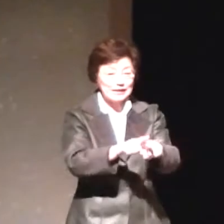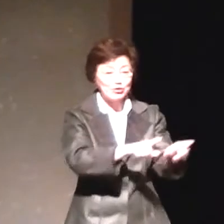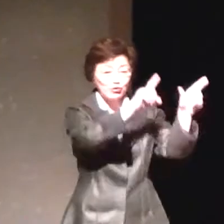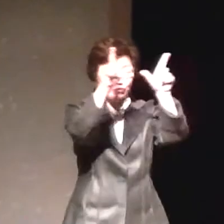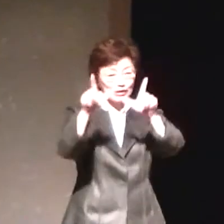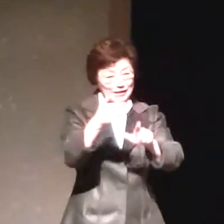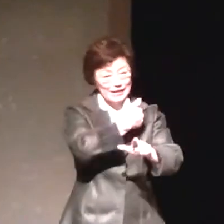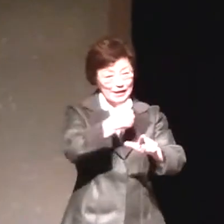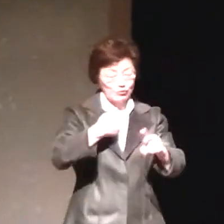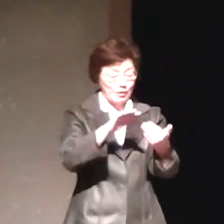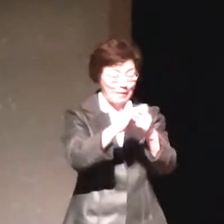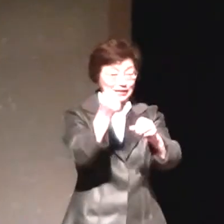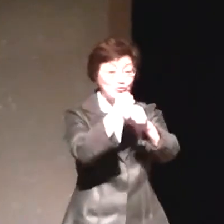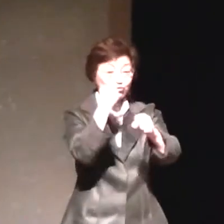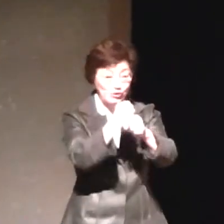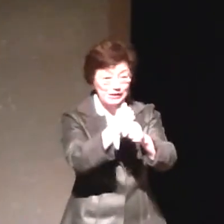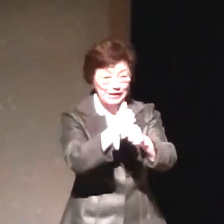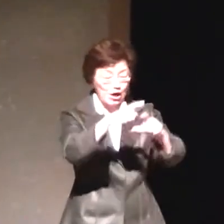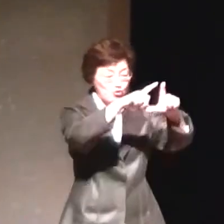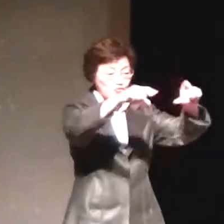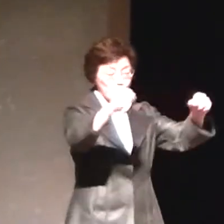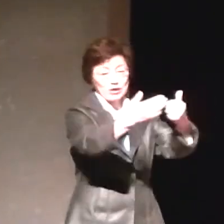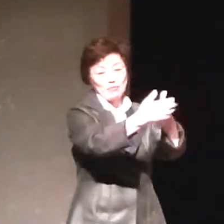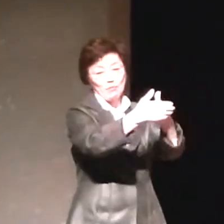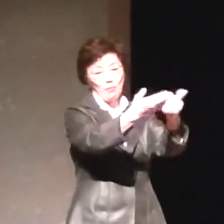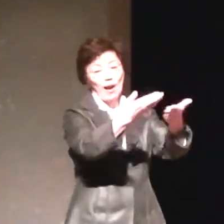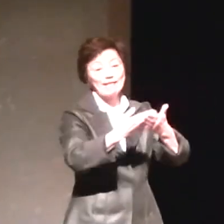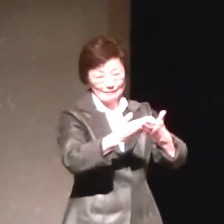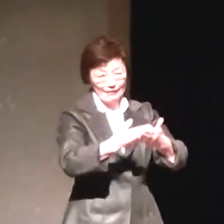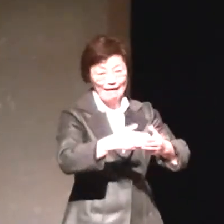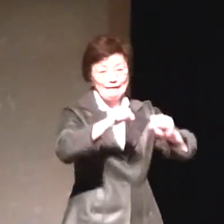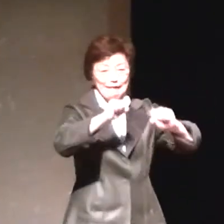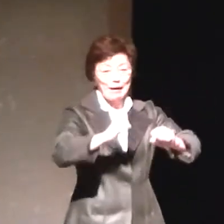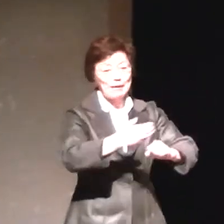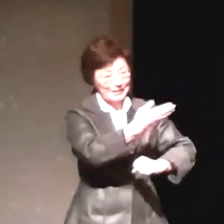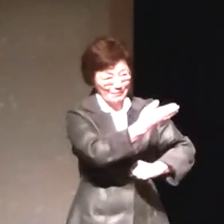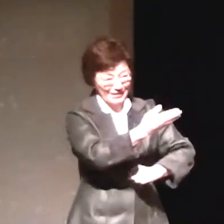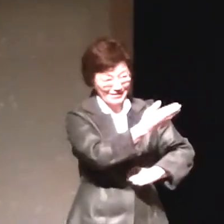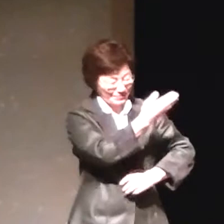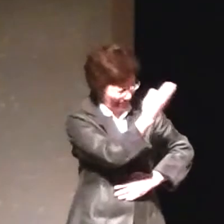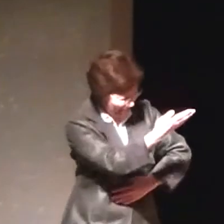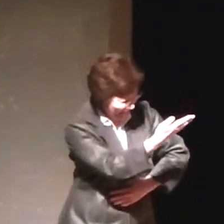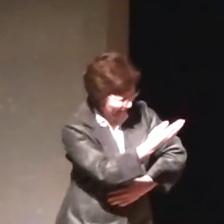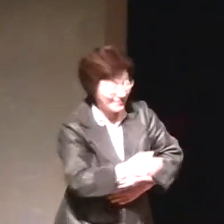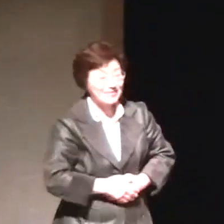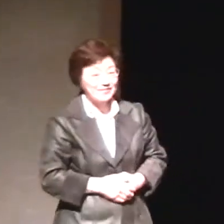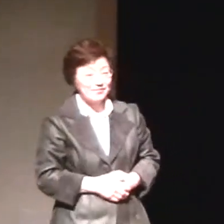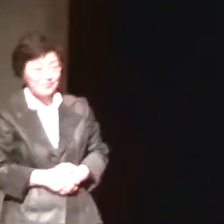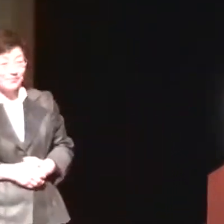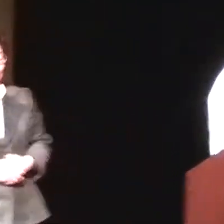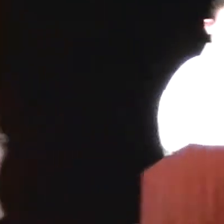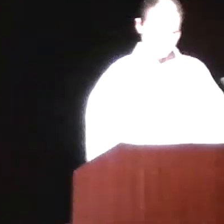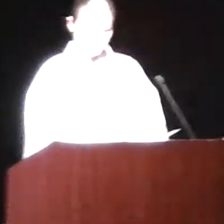同で頑張っています。阿部博さん、よろしくお願いいたします。